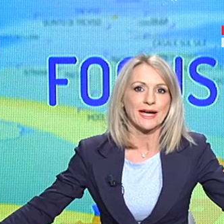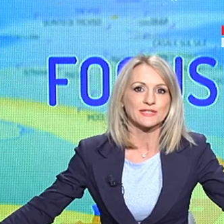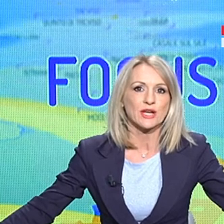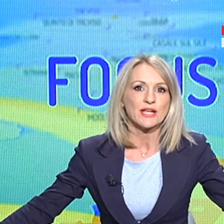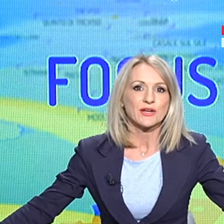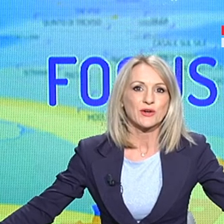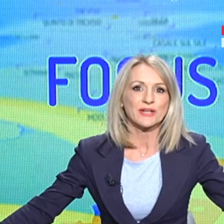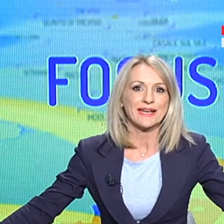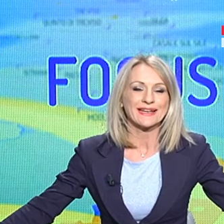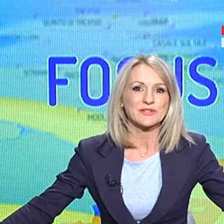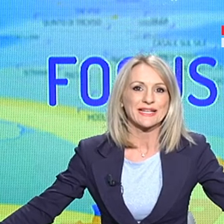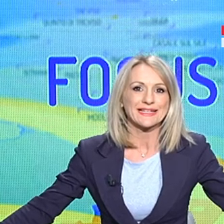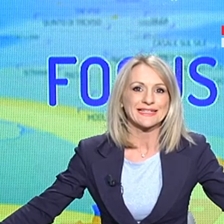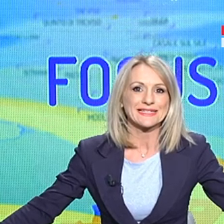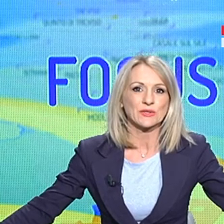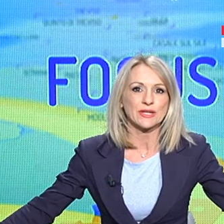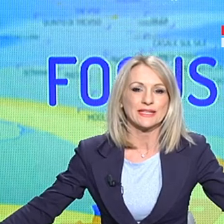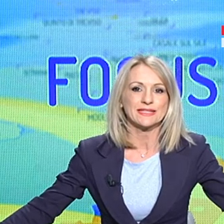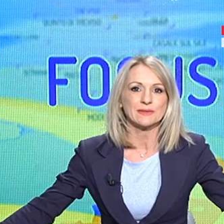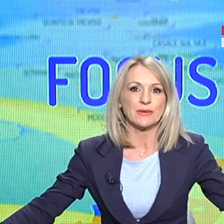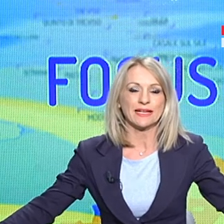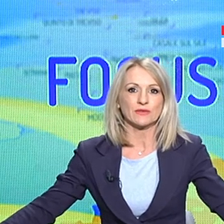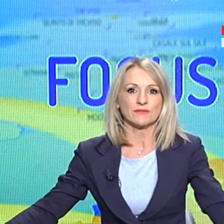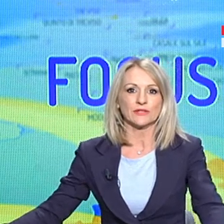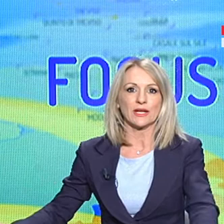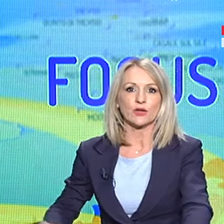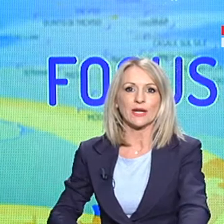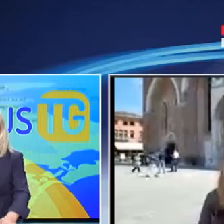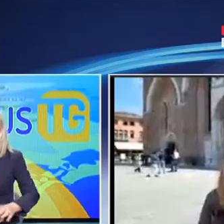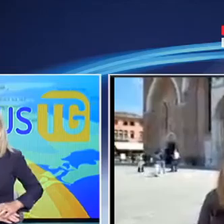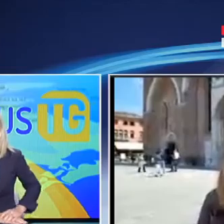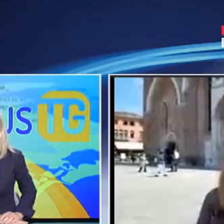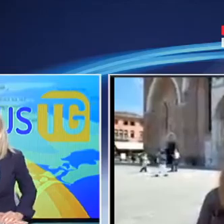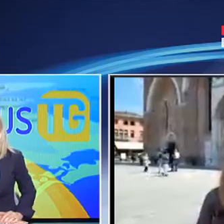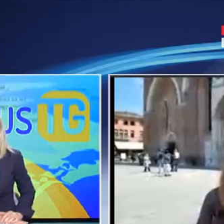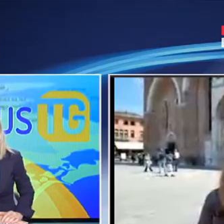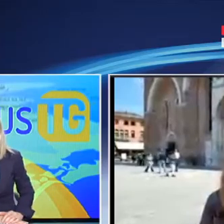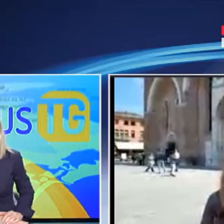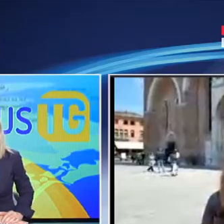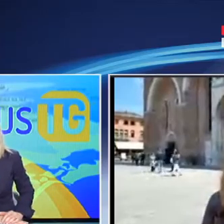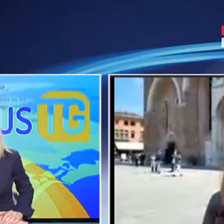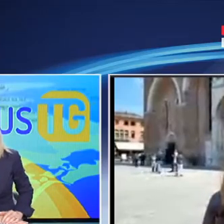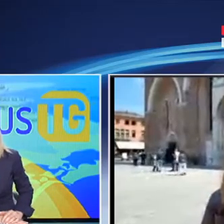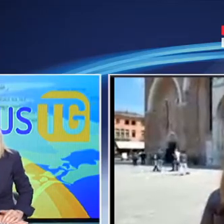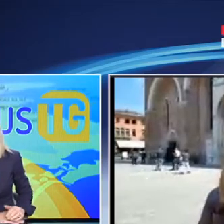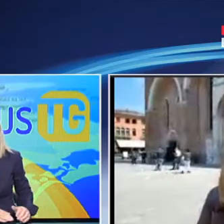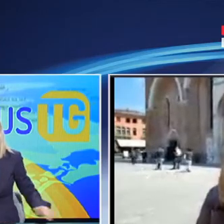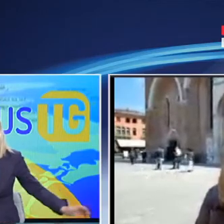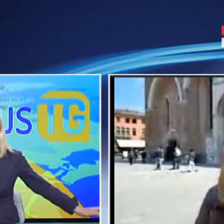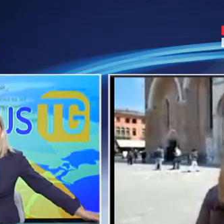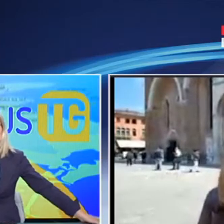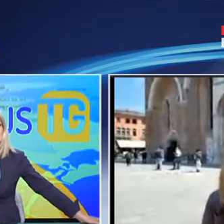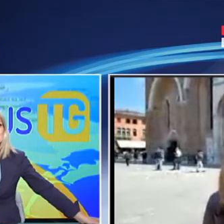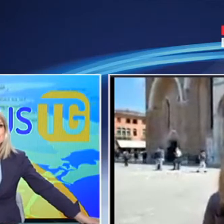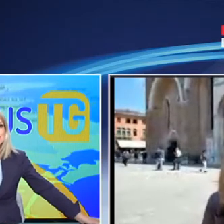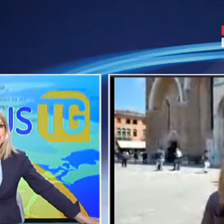a collegarci con la nostra redazione di Padova. Vedo la collega Valentina Visentin che è proprio